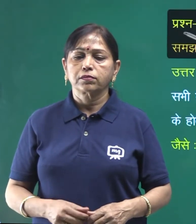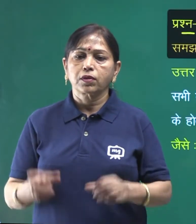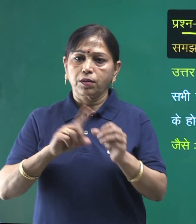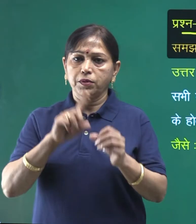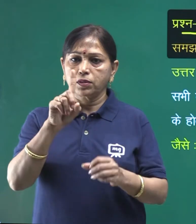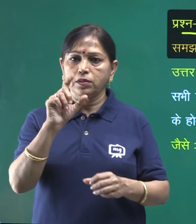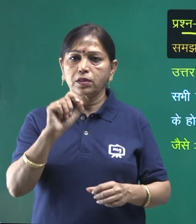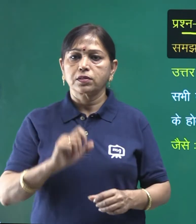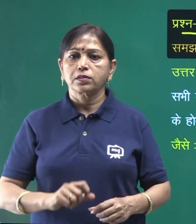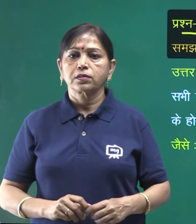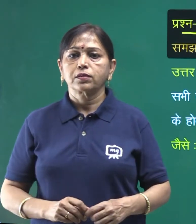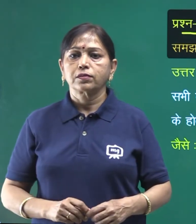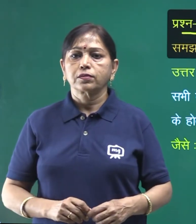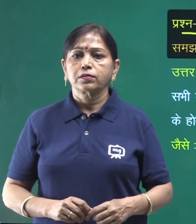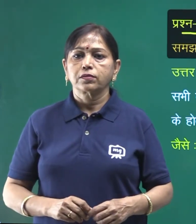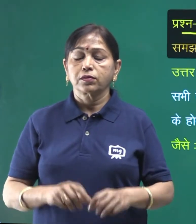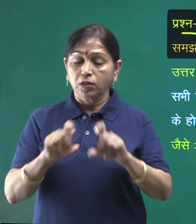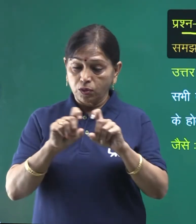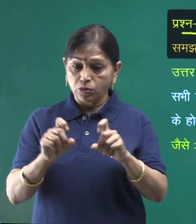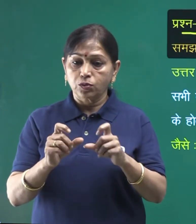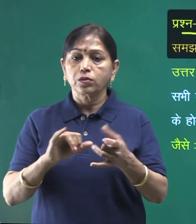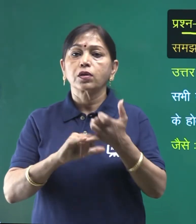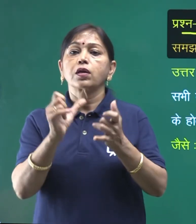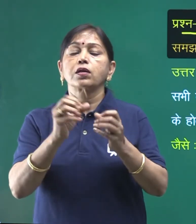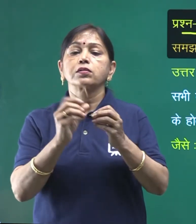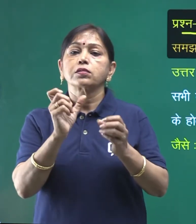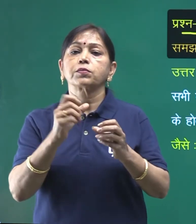प्रश्न 10, शुद्ध पदार्थ से